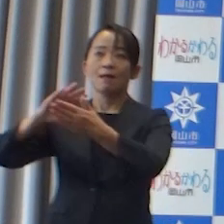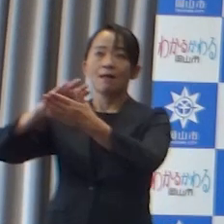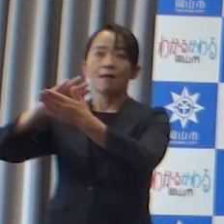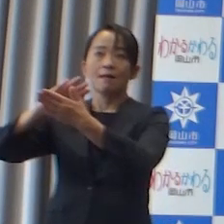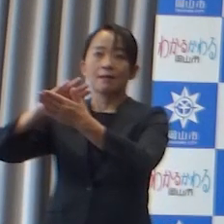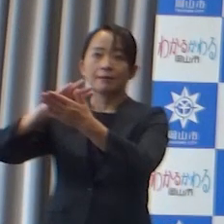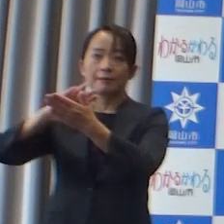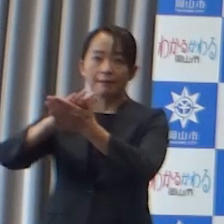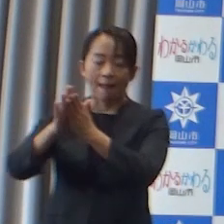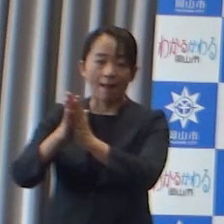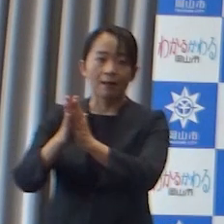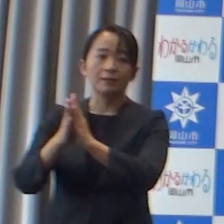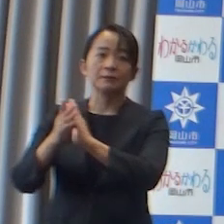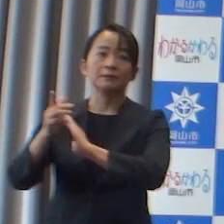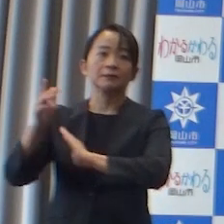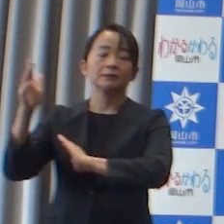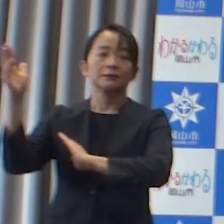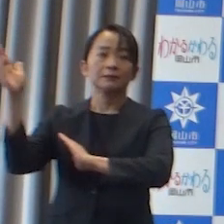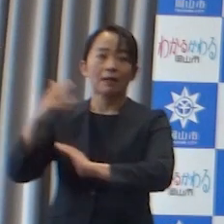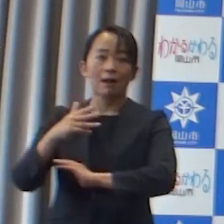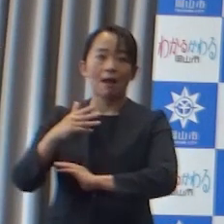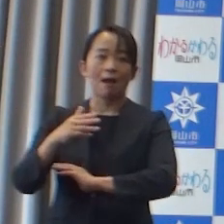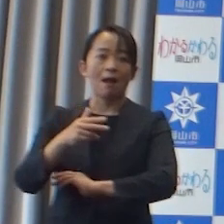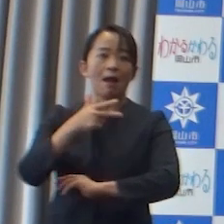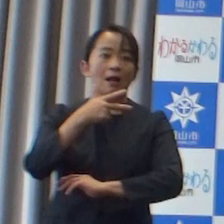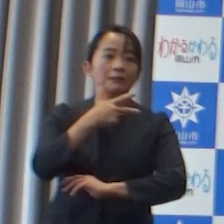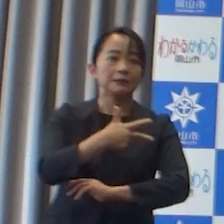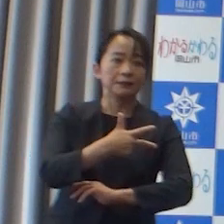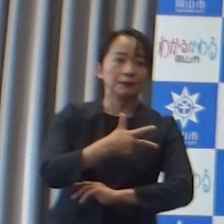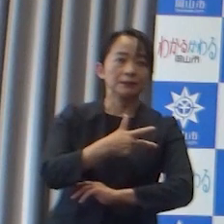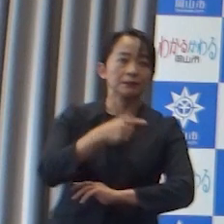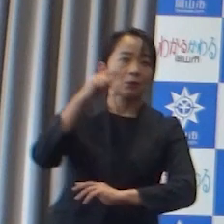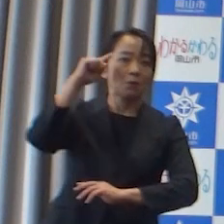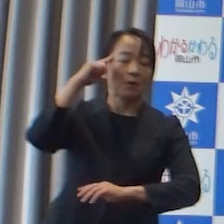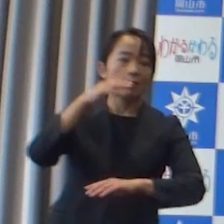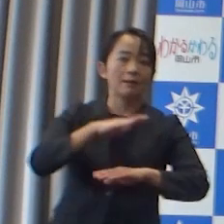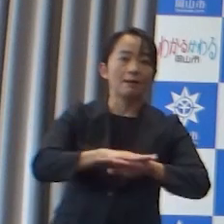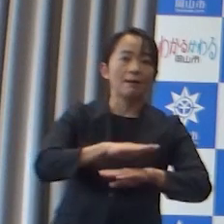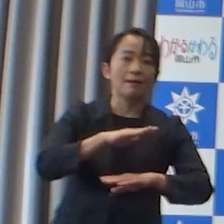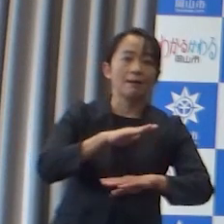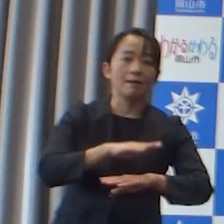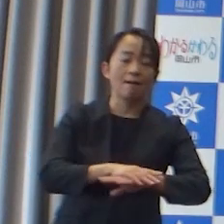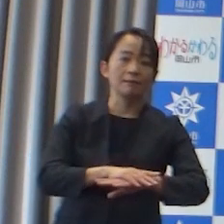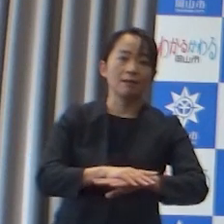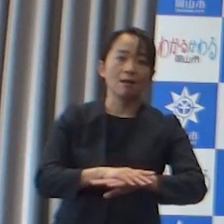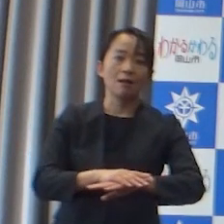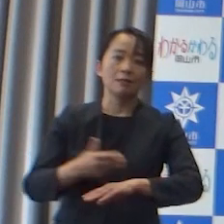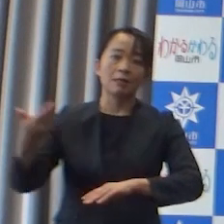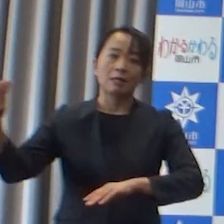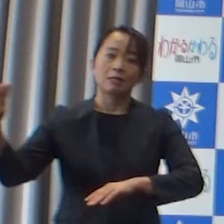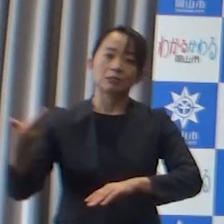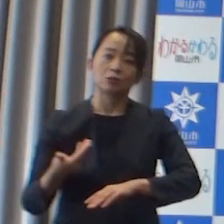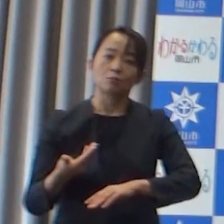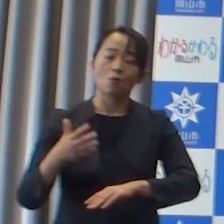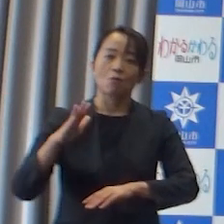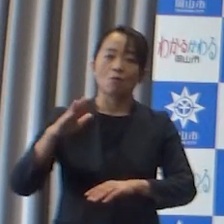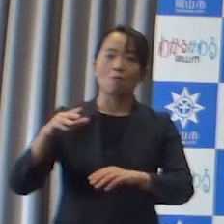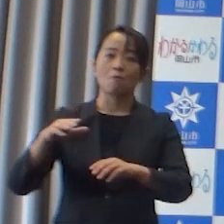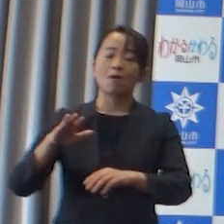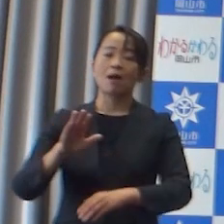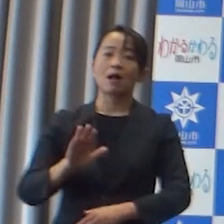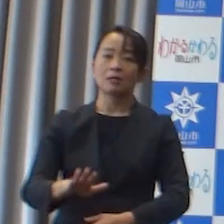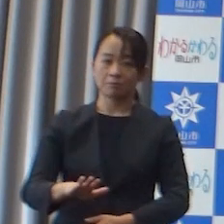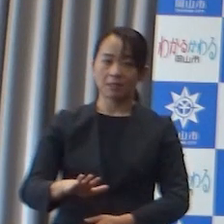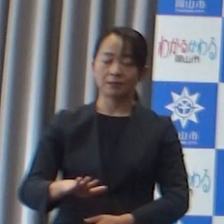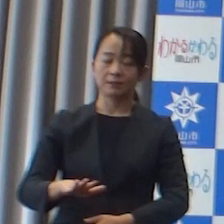県の方から市の考え方についてペーパーが来ております。それに対